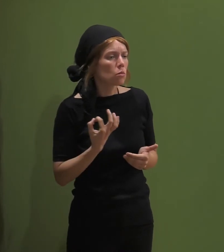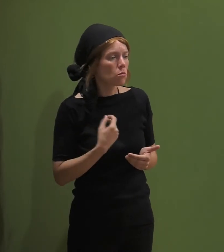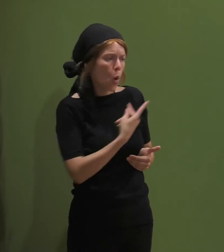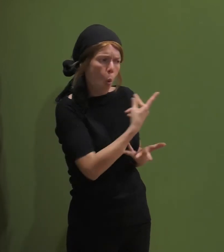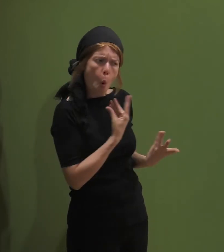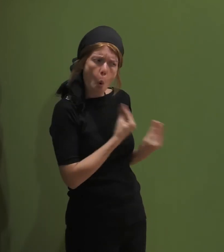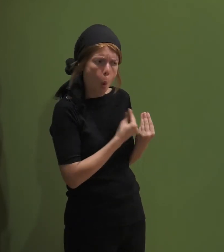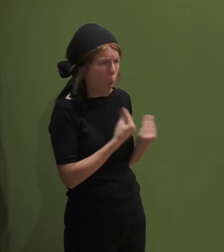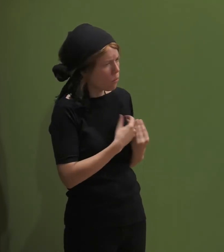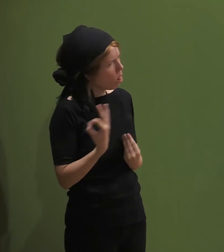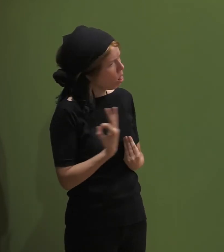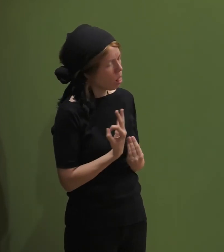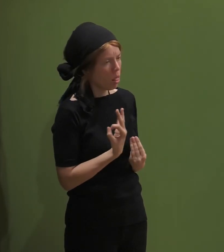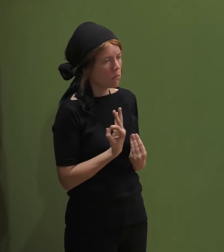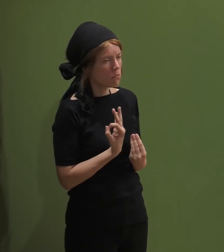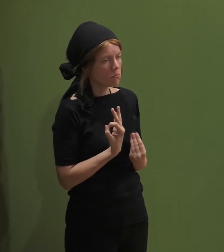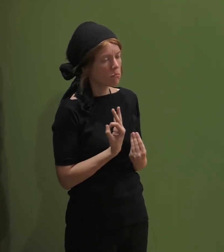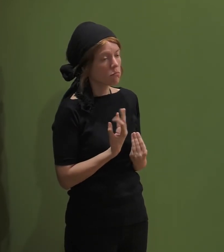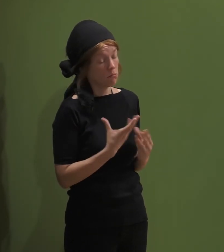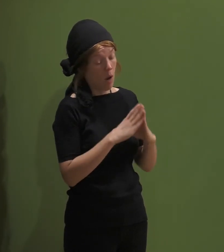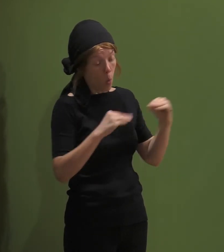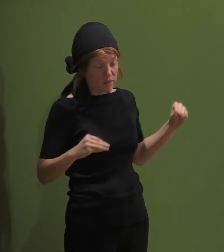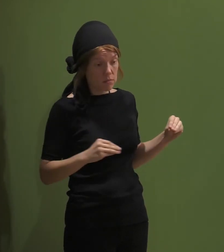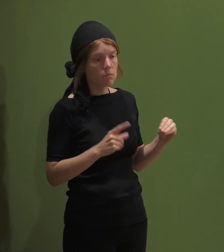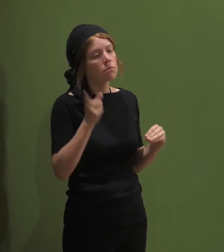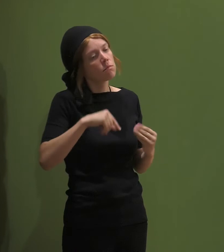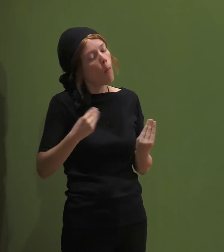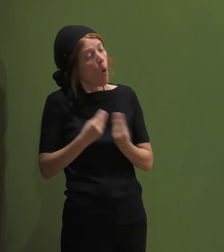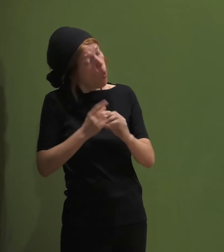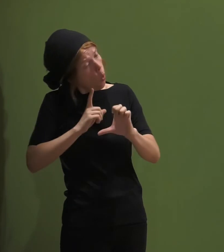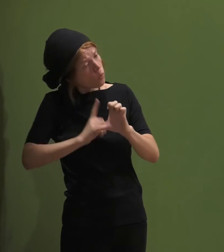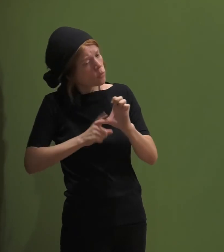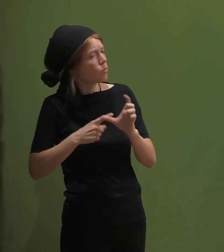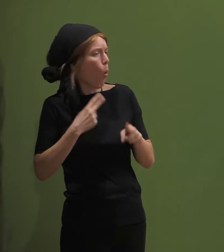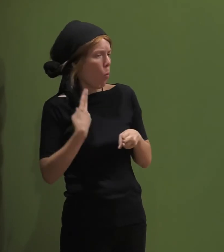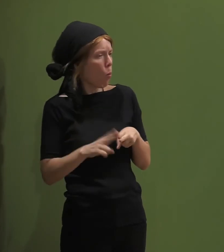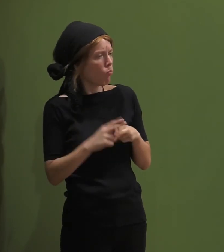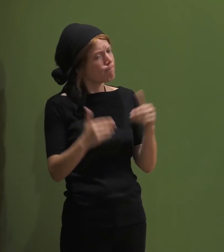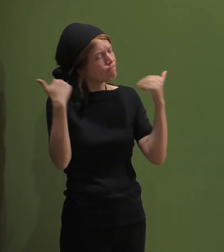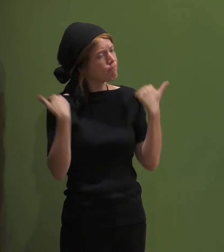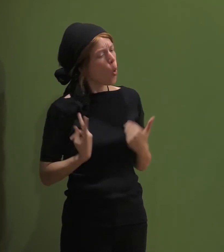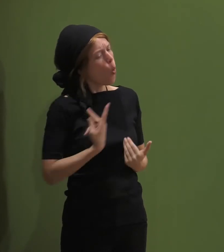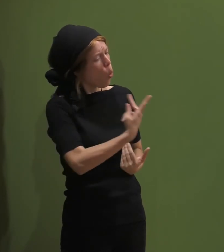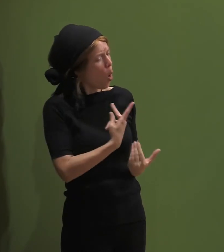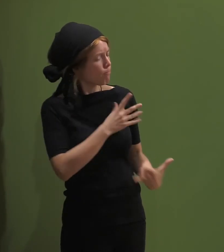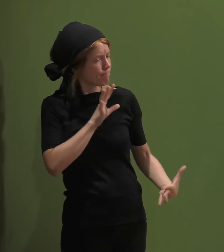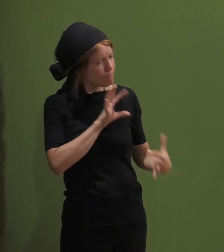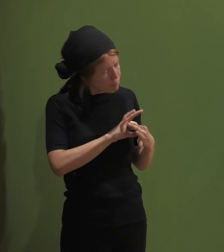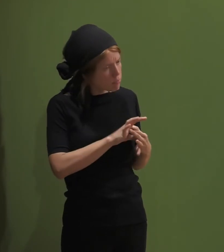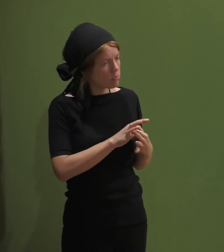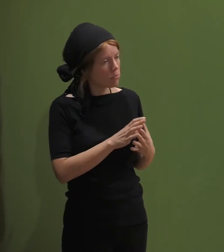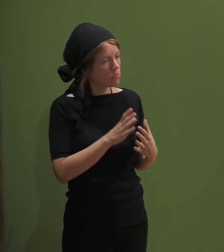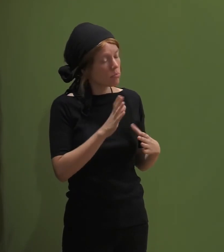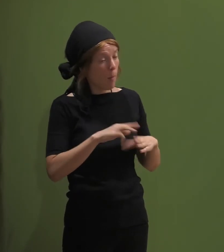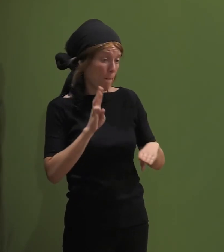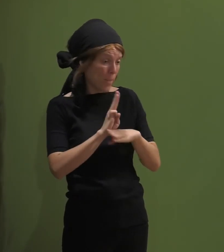juntos, dentro de la autonomía universitaria y de la responsabilidad política que tiene la Junta de Extremadura y el